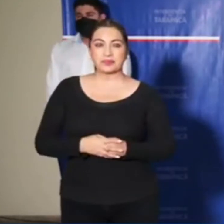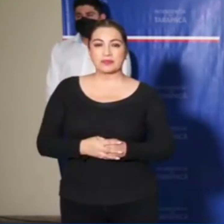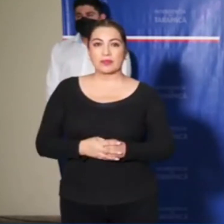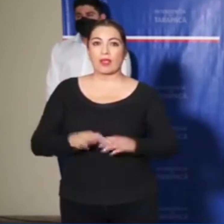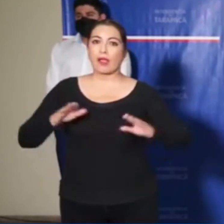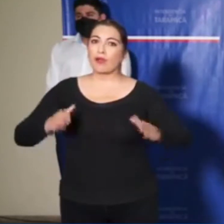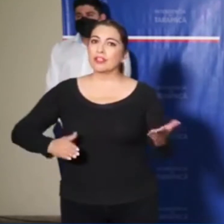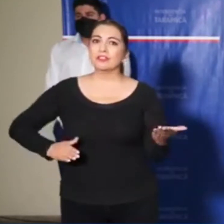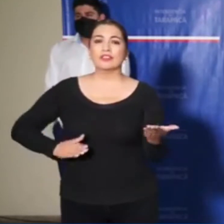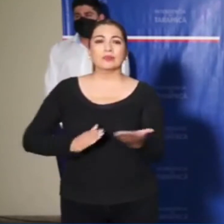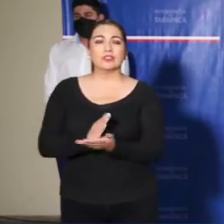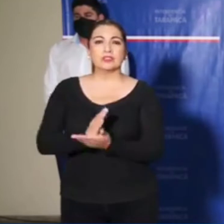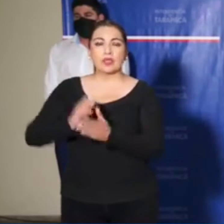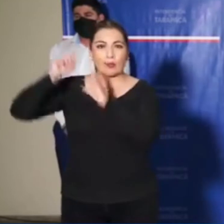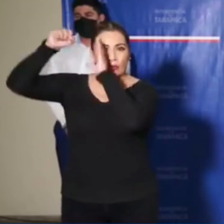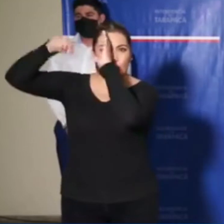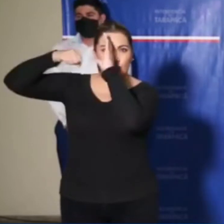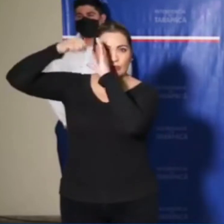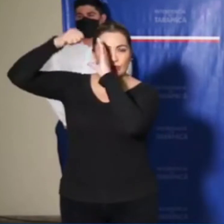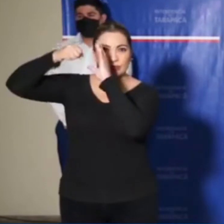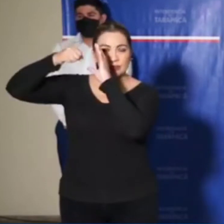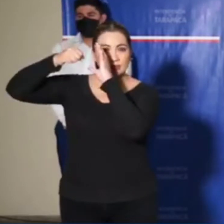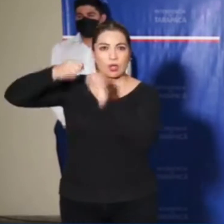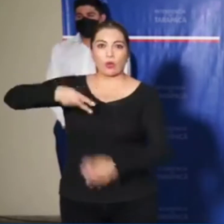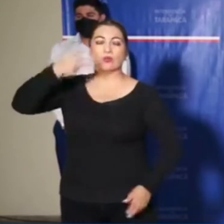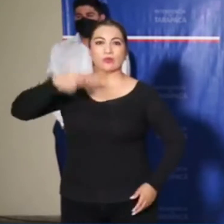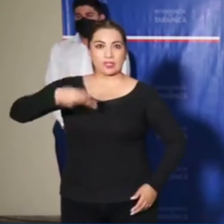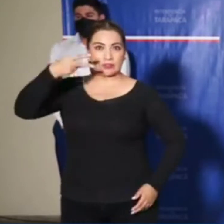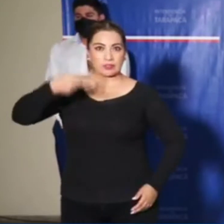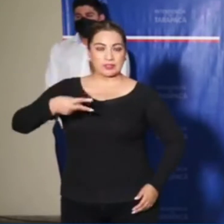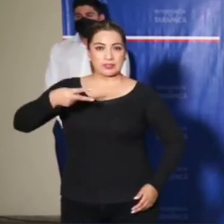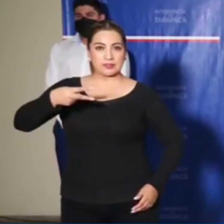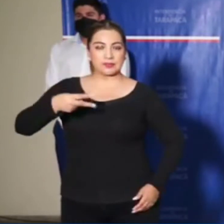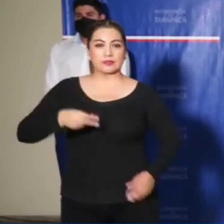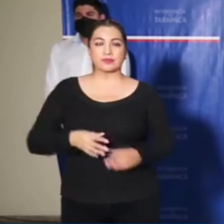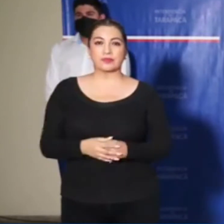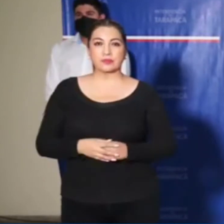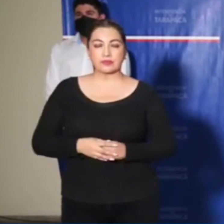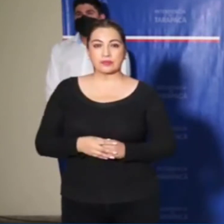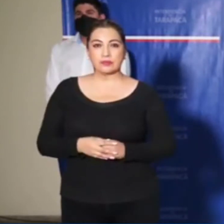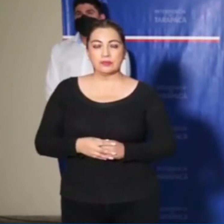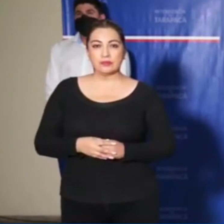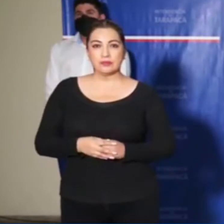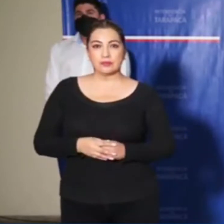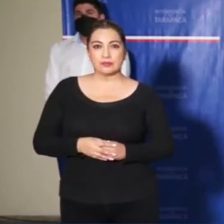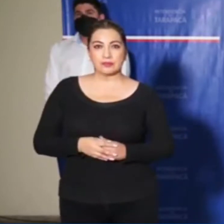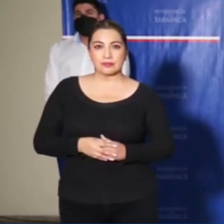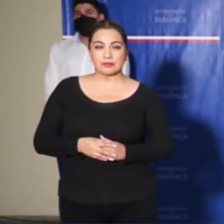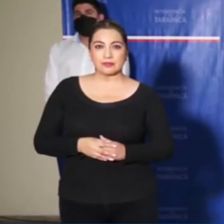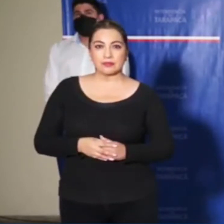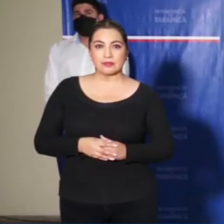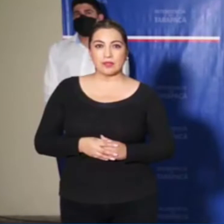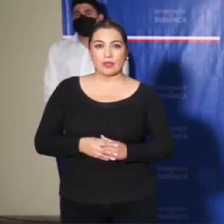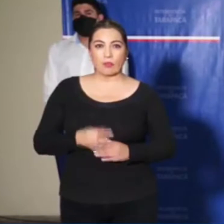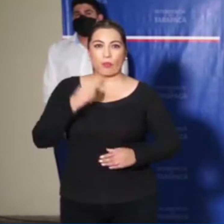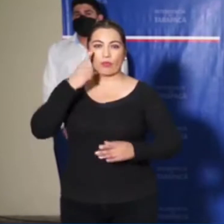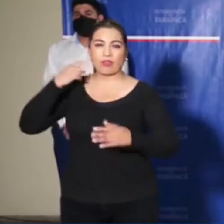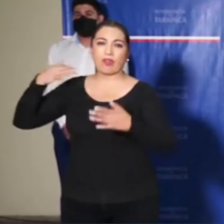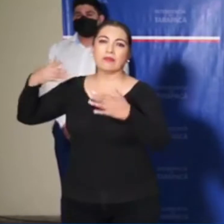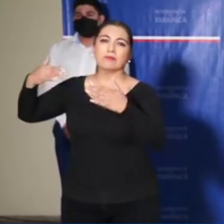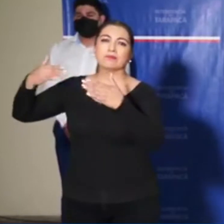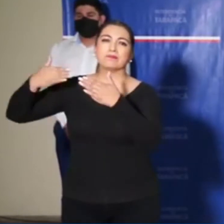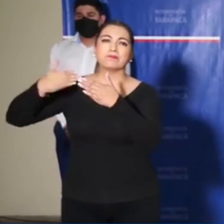Hemos comenzado este punto de prensa para dar una noticia en que durante muchas jornadas nos han